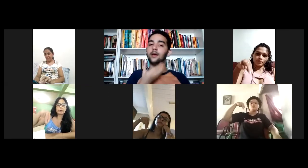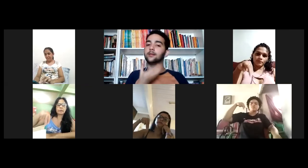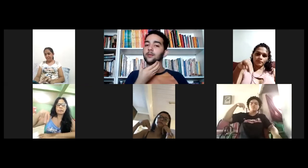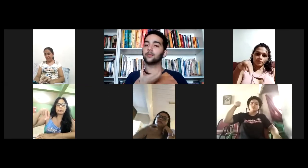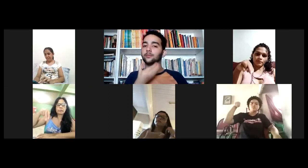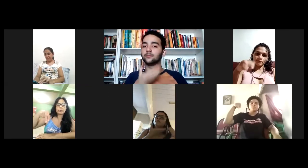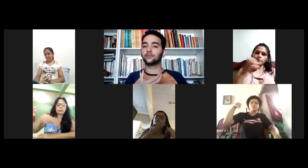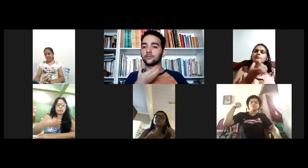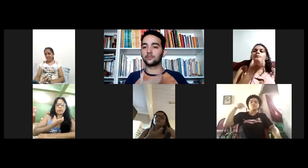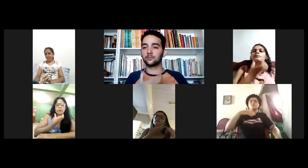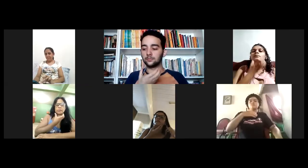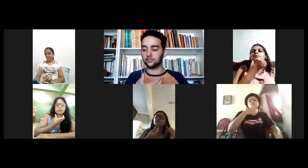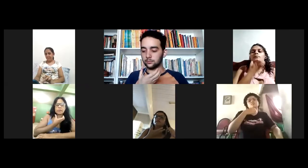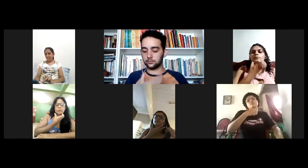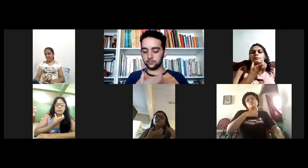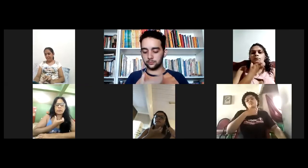e dezembro.